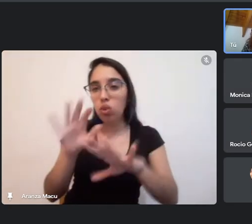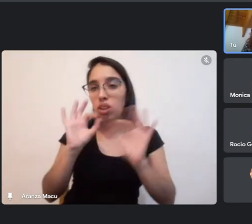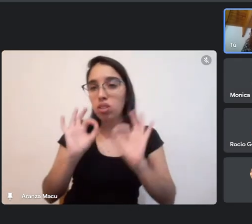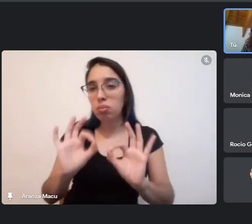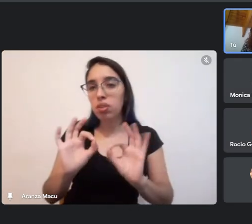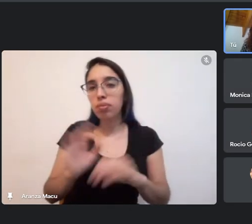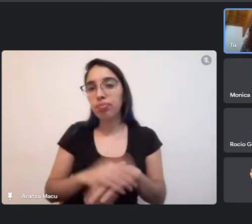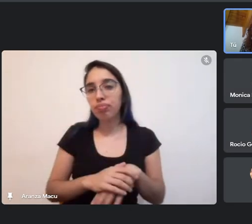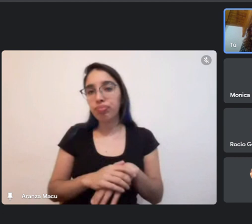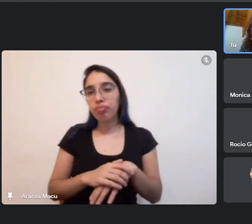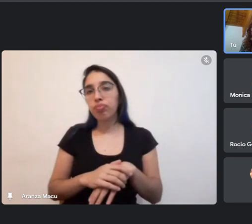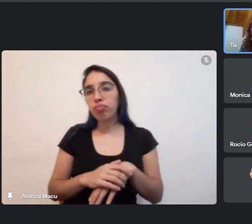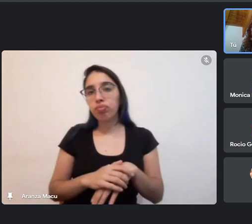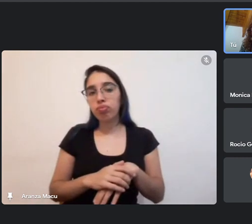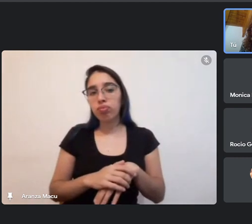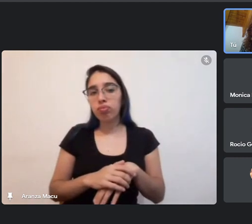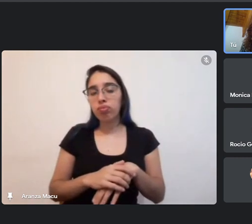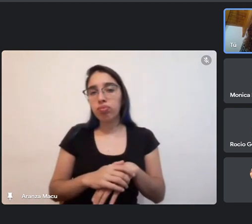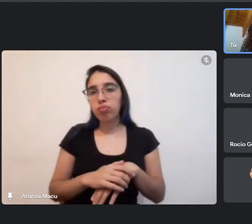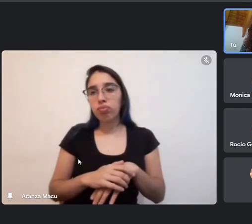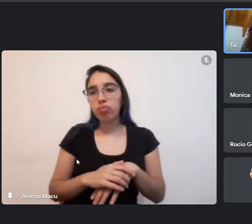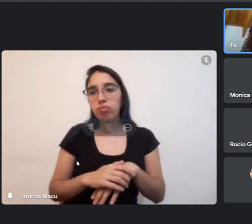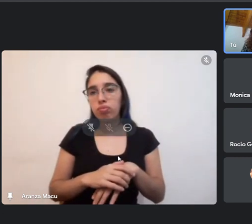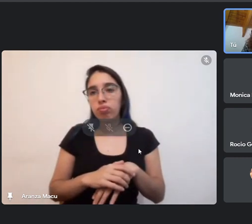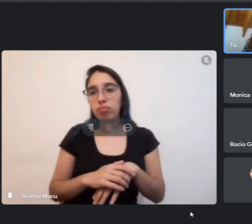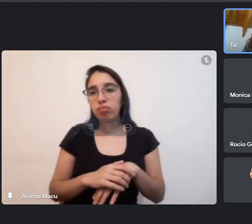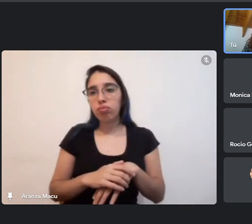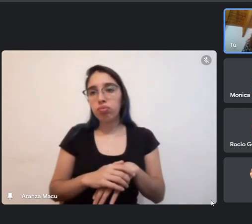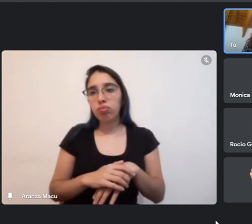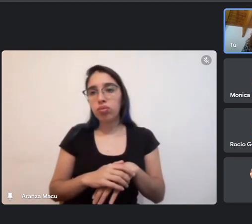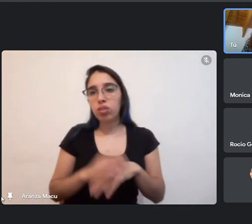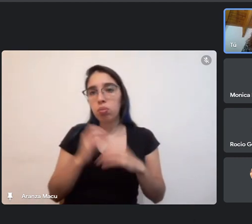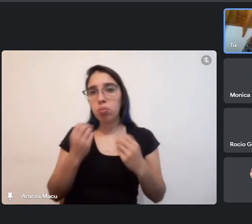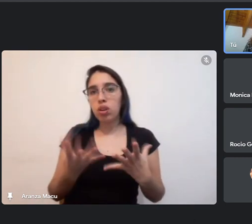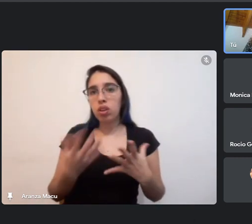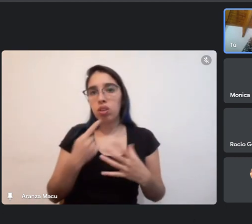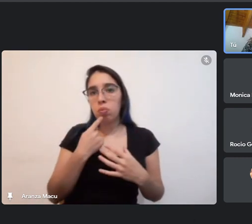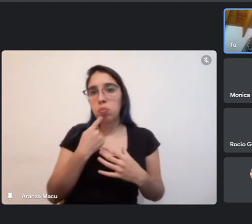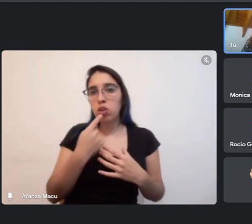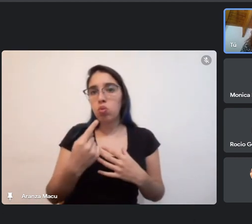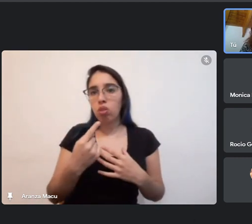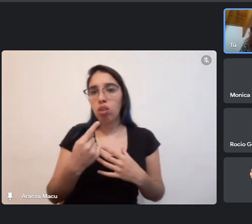Bien. Bueno, ¿alguna pregunta más de esto?